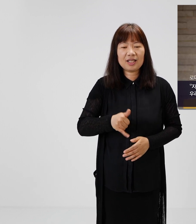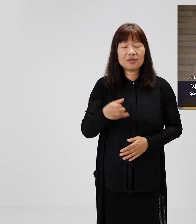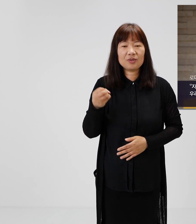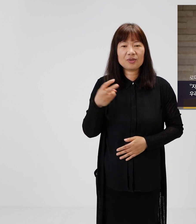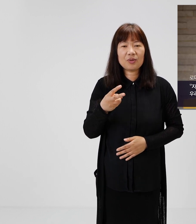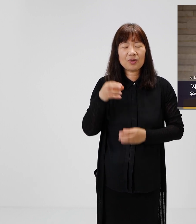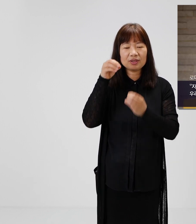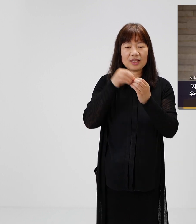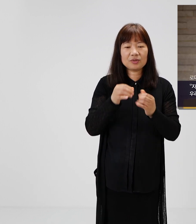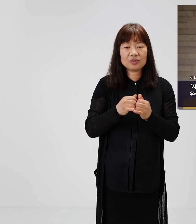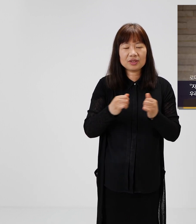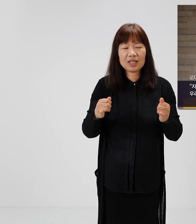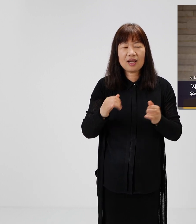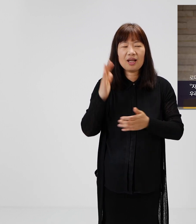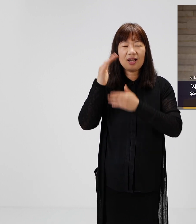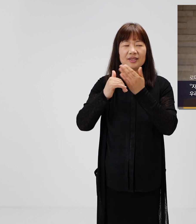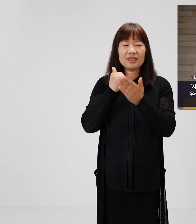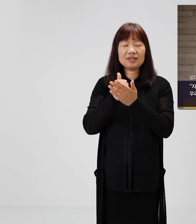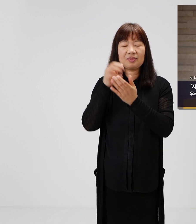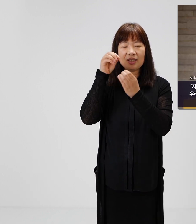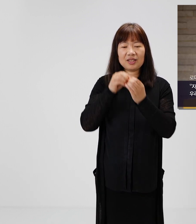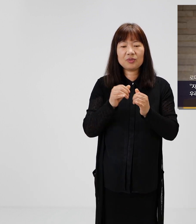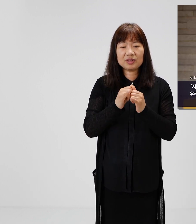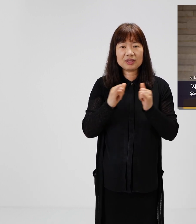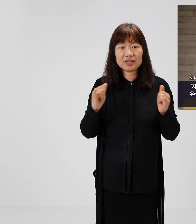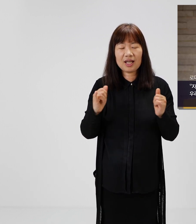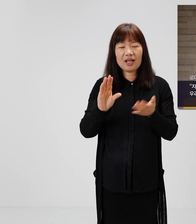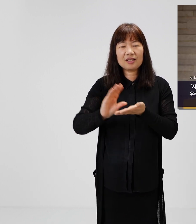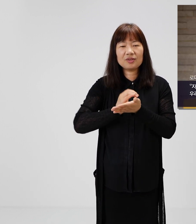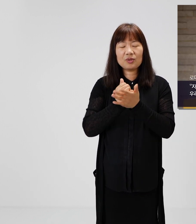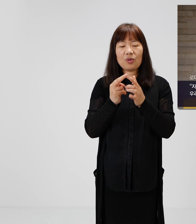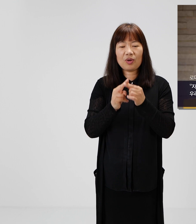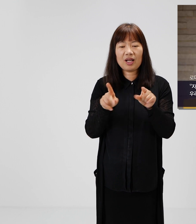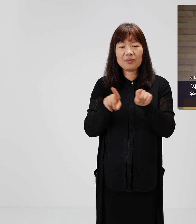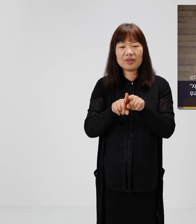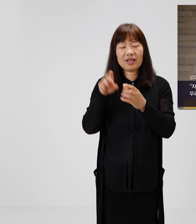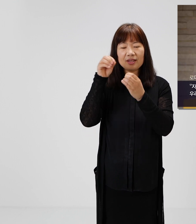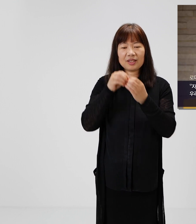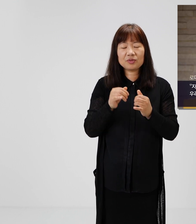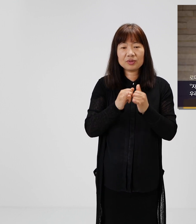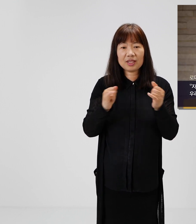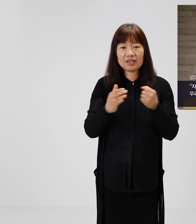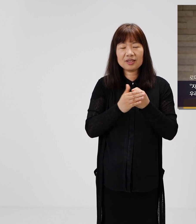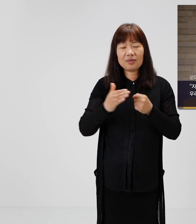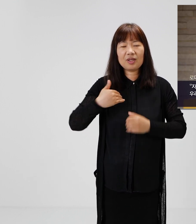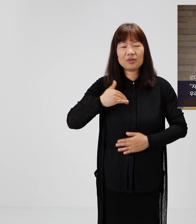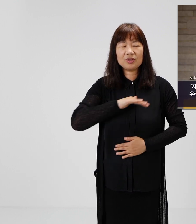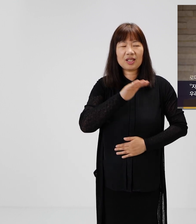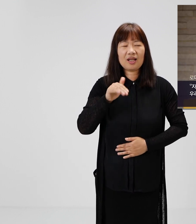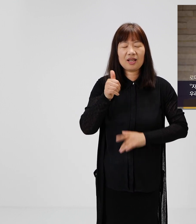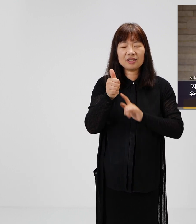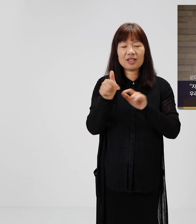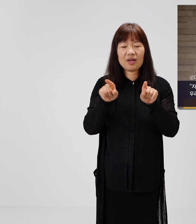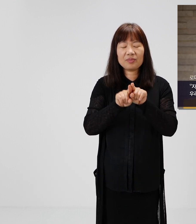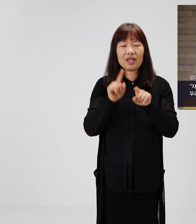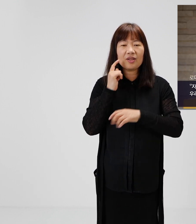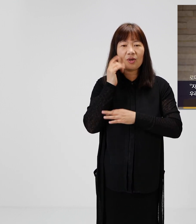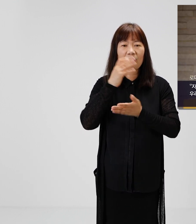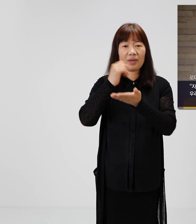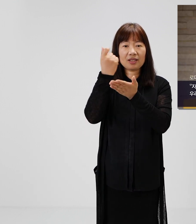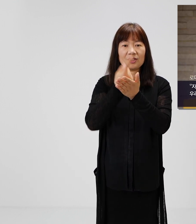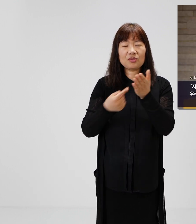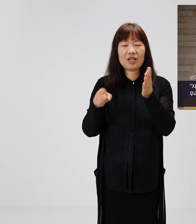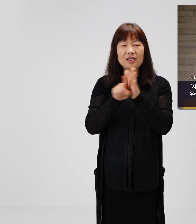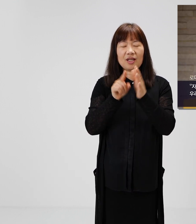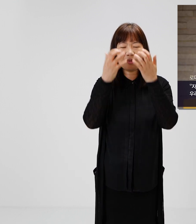또한 상속자 곧 하나님의 상속자요 그리스도와 함께한 상속자니 우리가 그와 함께 영광을 받기